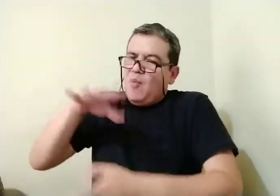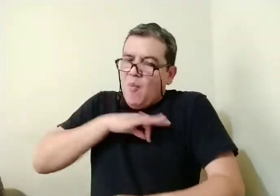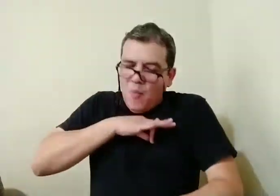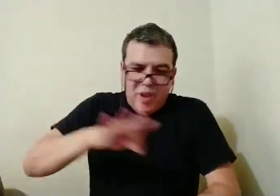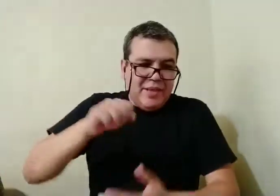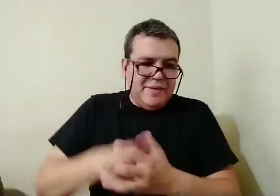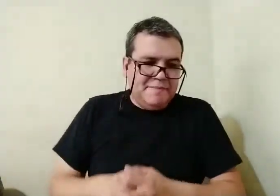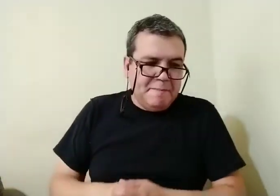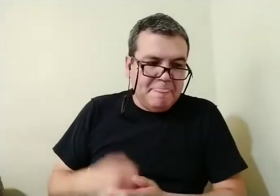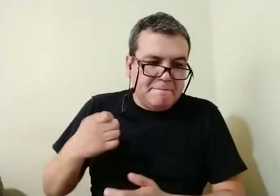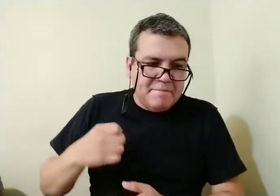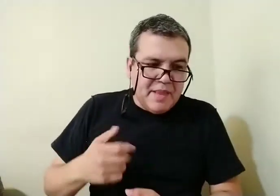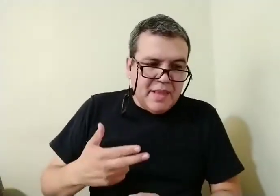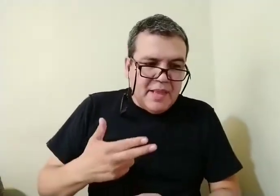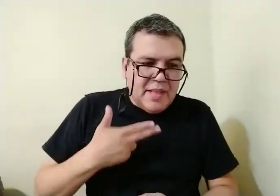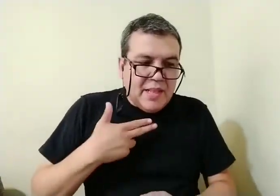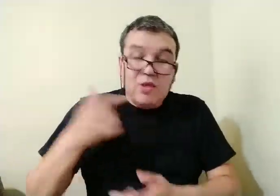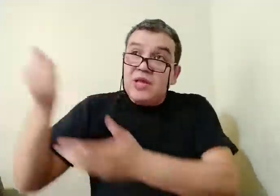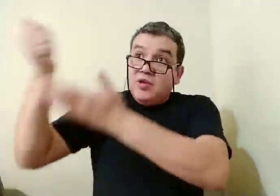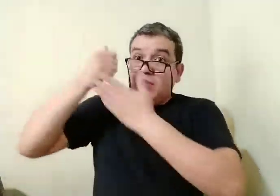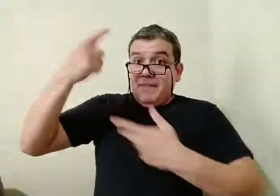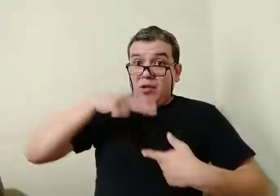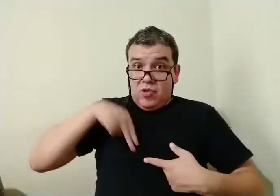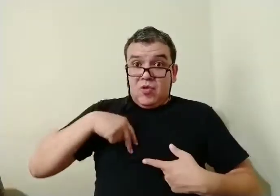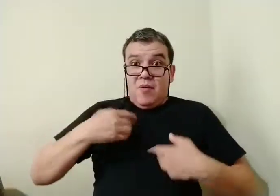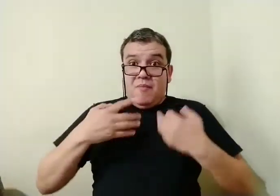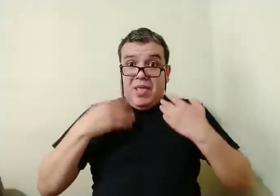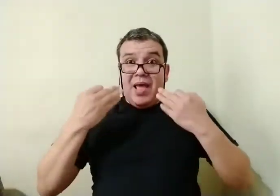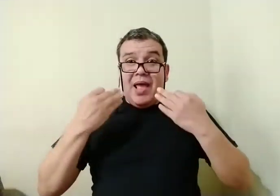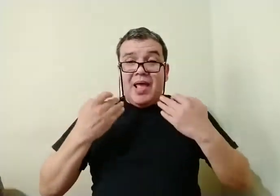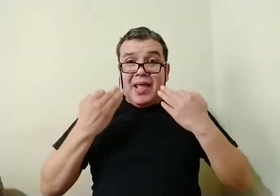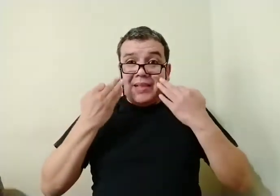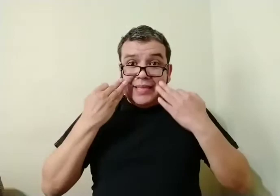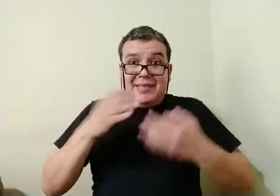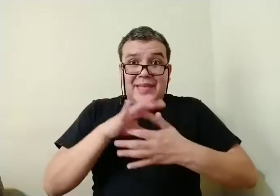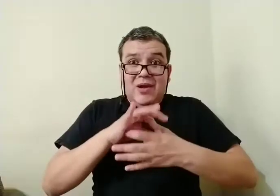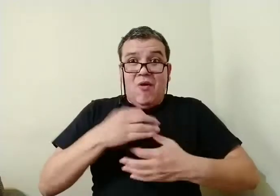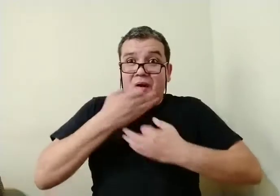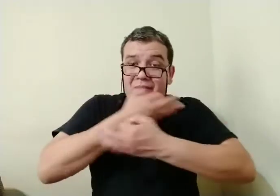que nos rodean y las hace receptivas al Evangelio.